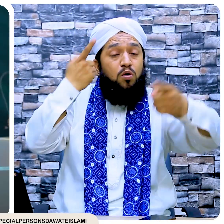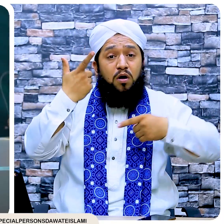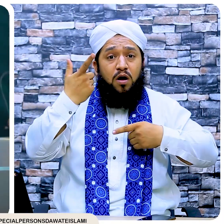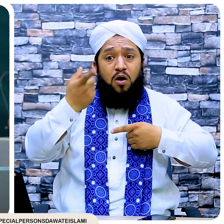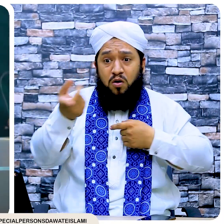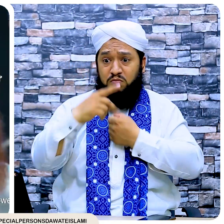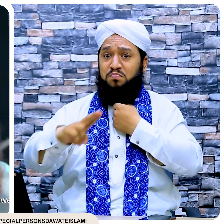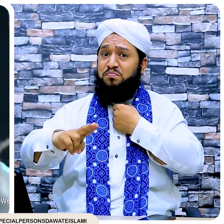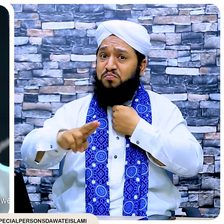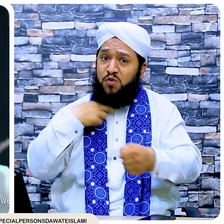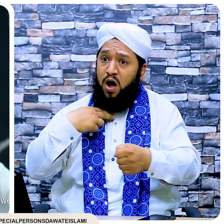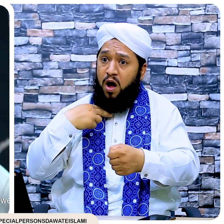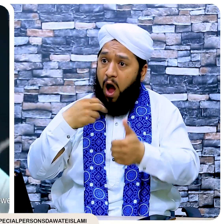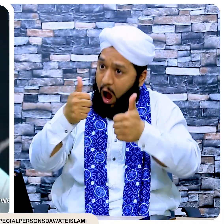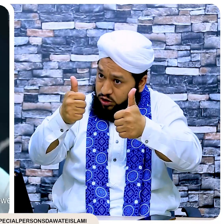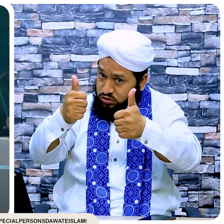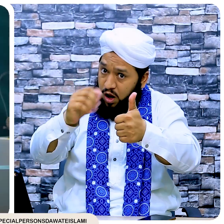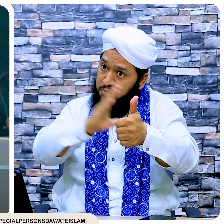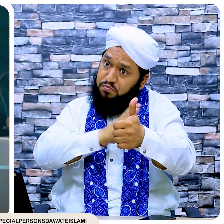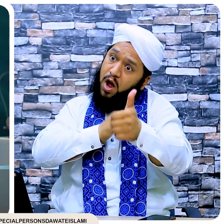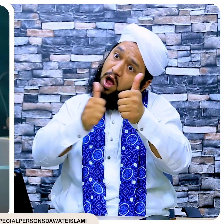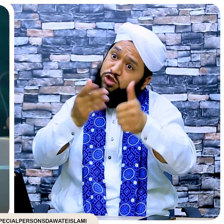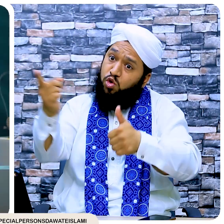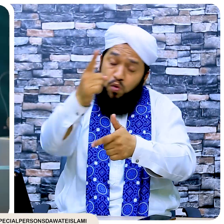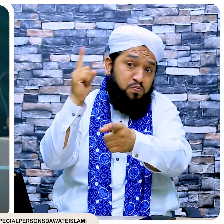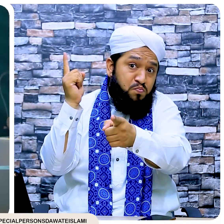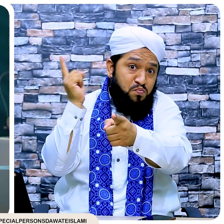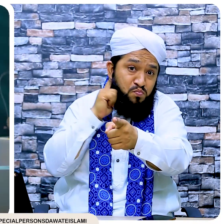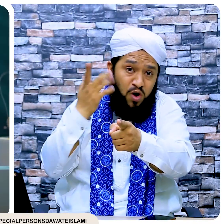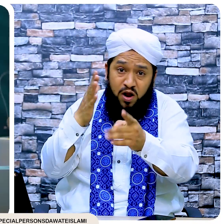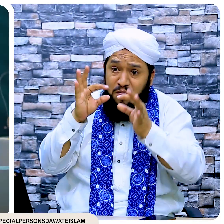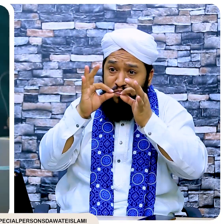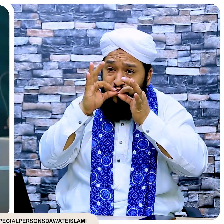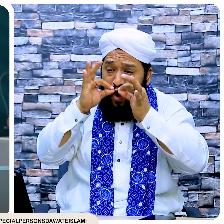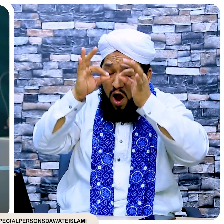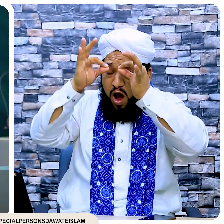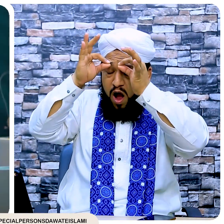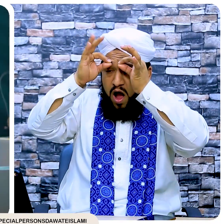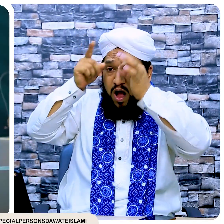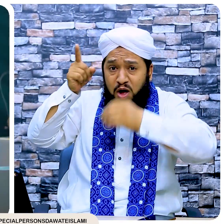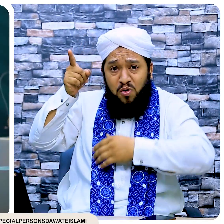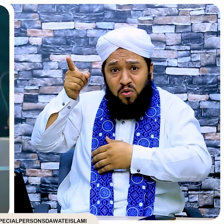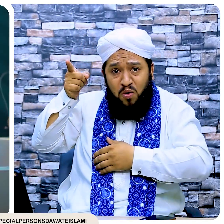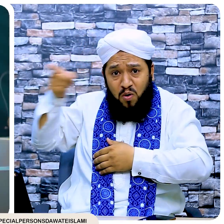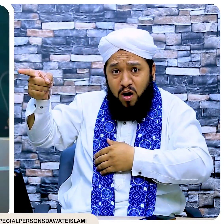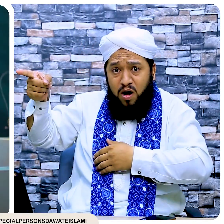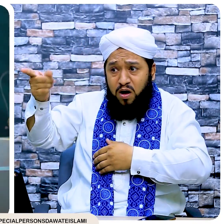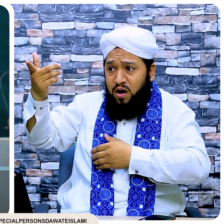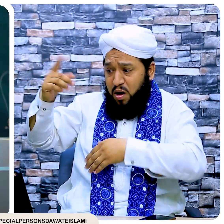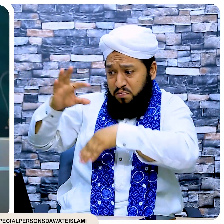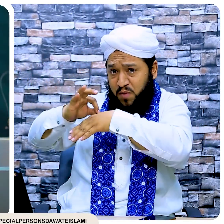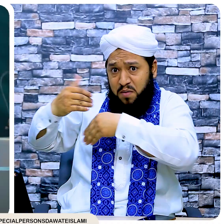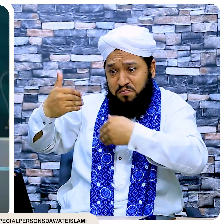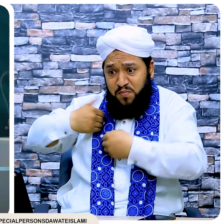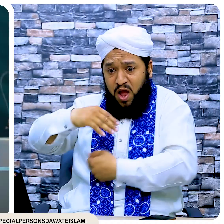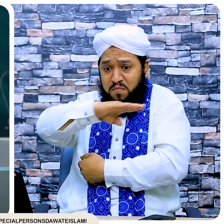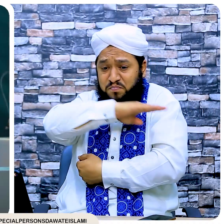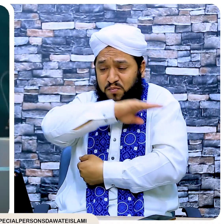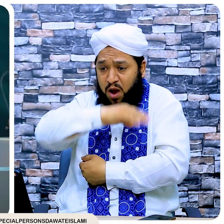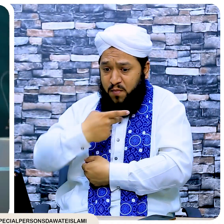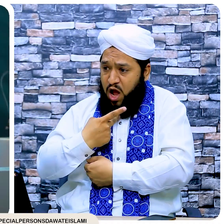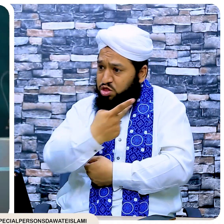میرا قتل تمہارے لیے جائز ہو سکتا ہے؟ کیا تم نے نہ سنا کہ رسول اللہ صلی اللہ تعالی علیہ وسلم نے مجھے اور میرے بھائی کو فرمایا کہ